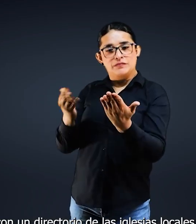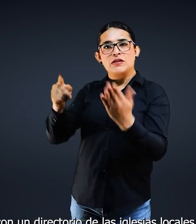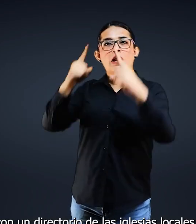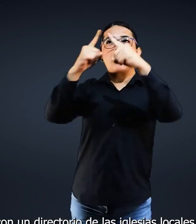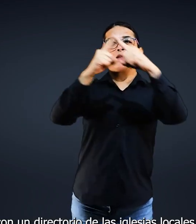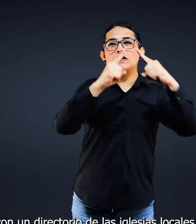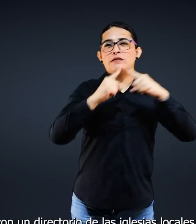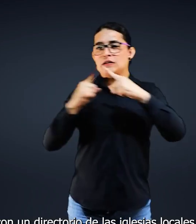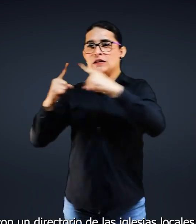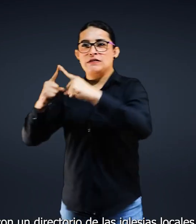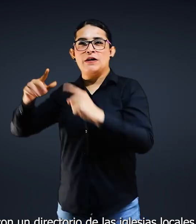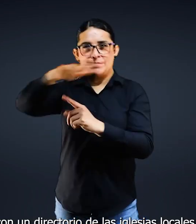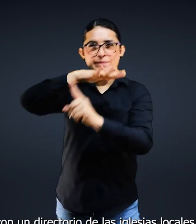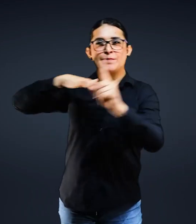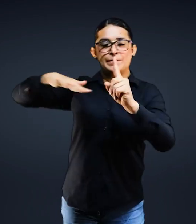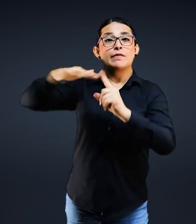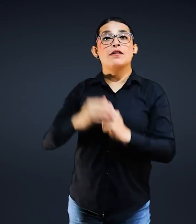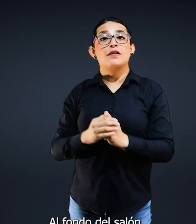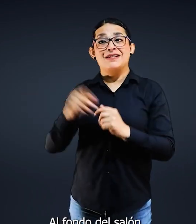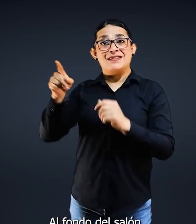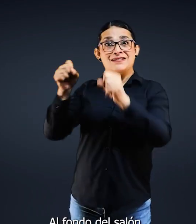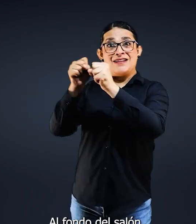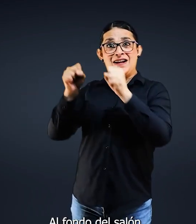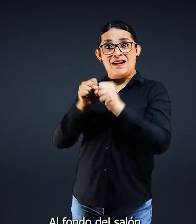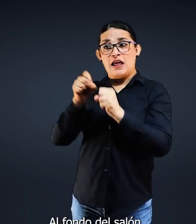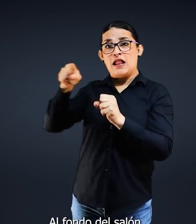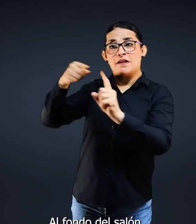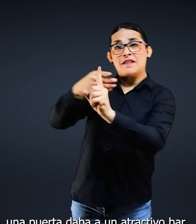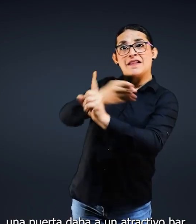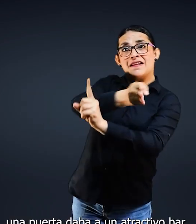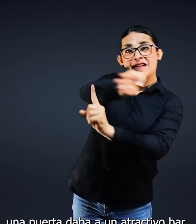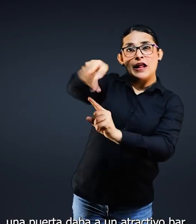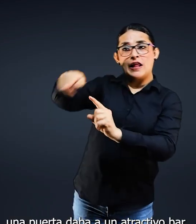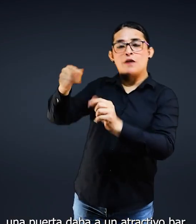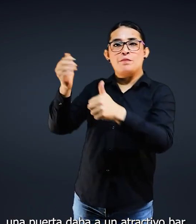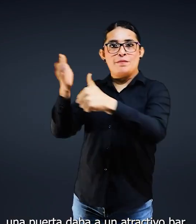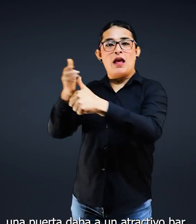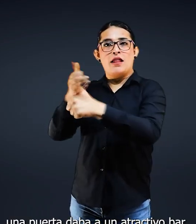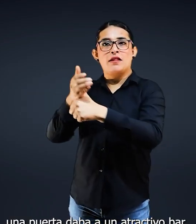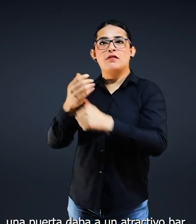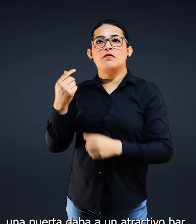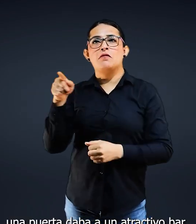las iglesias locales. Al fondo del salón, una puerta daba a un atractivo bar.